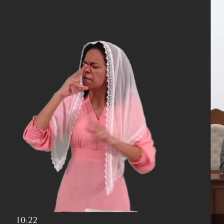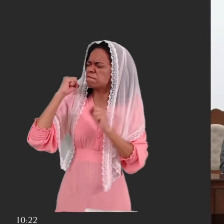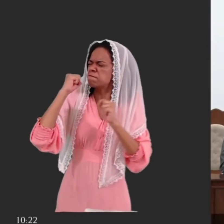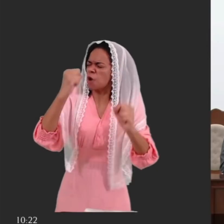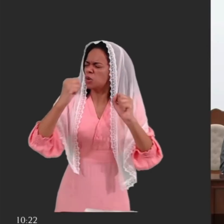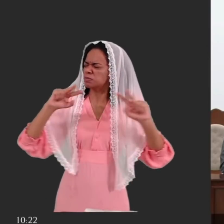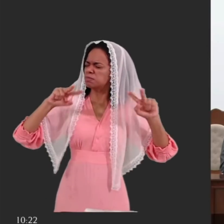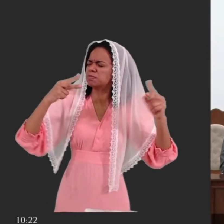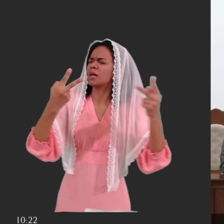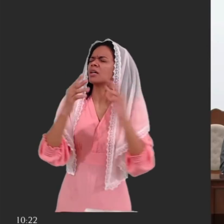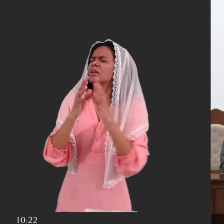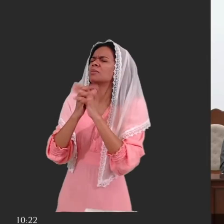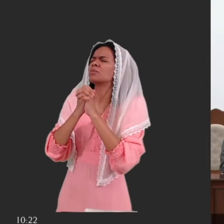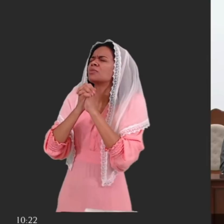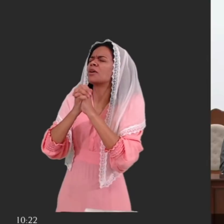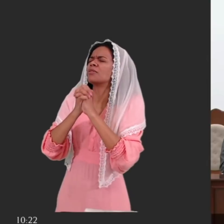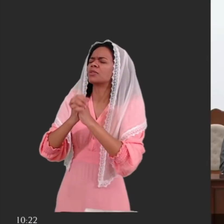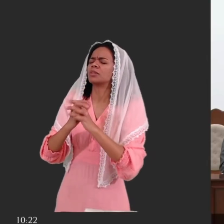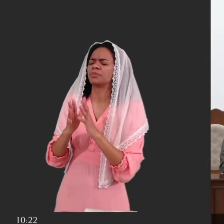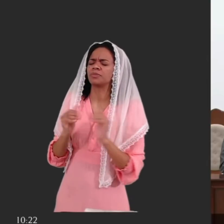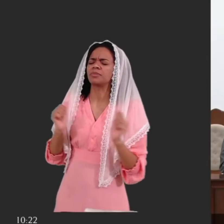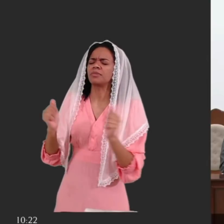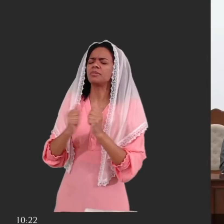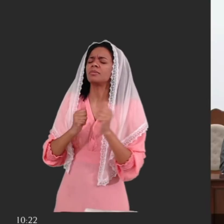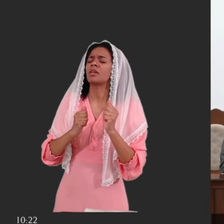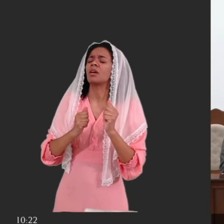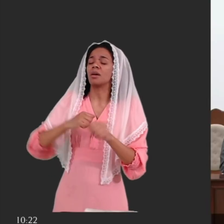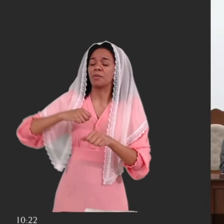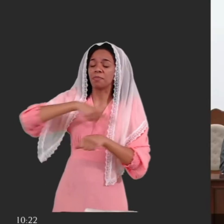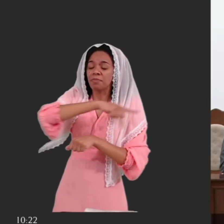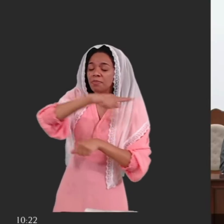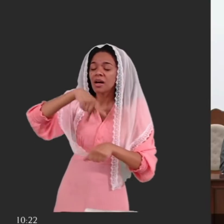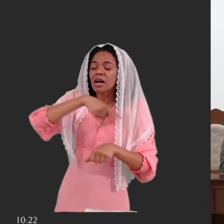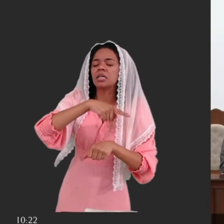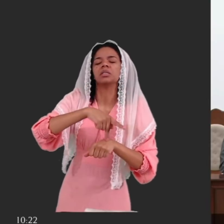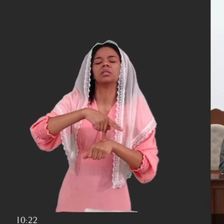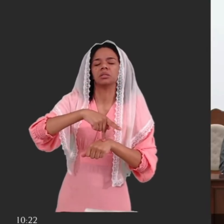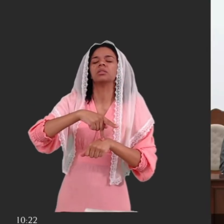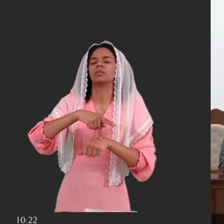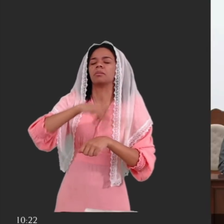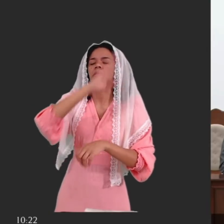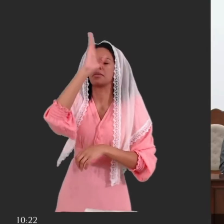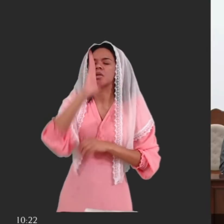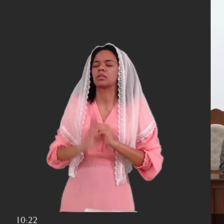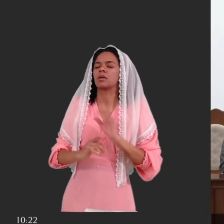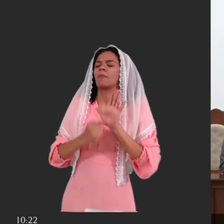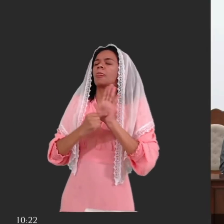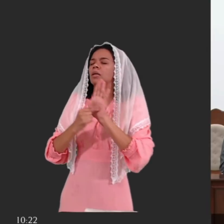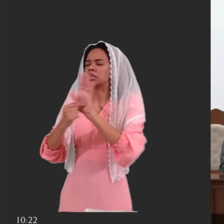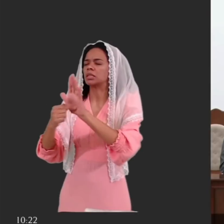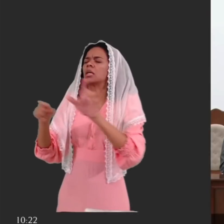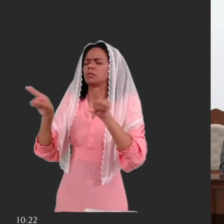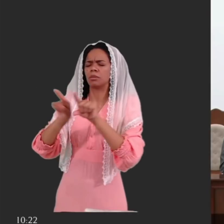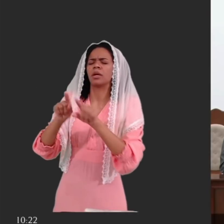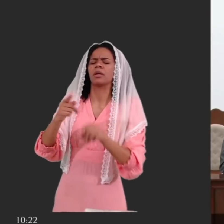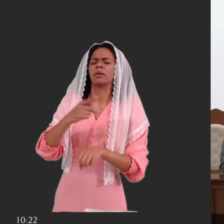Teu caminho. E apresentamos a nossa nação, aqueles que também, Senhor, estão governando,